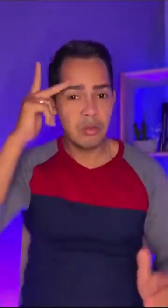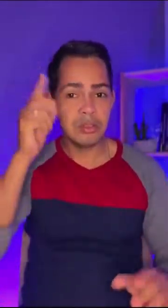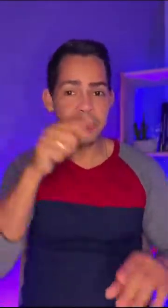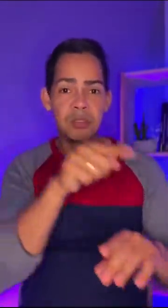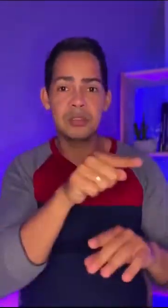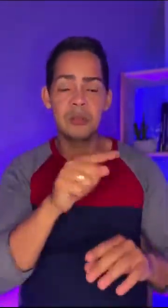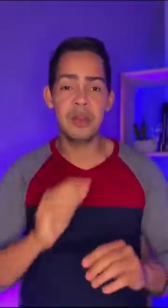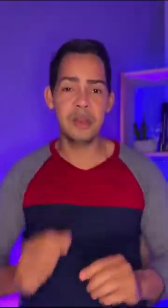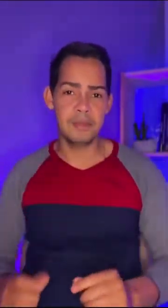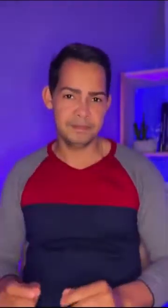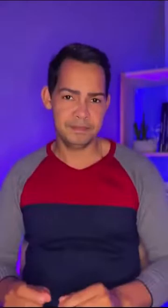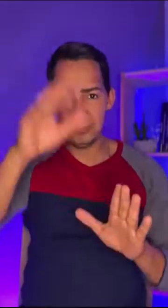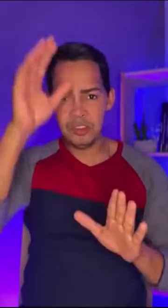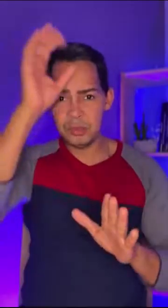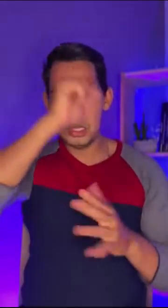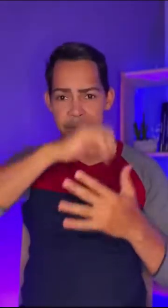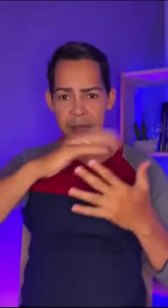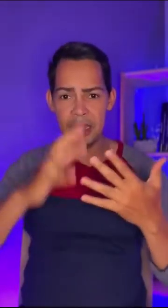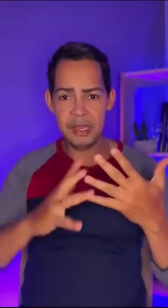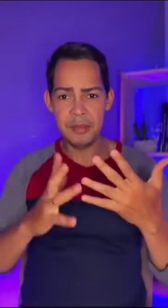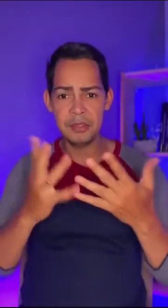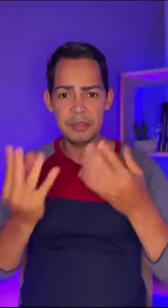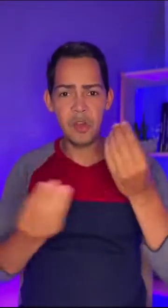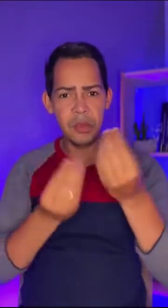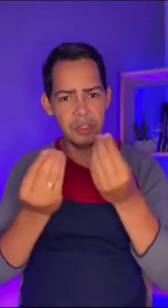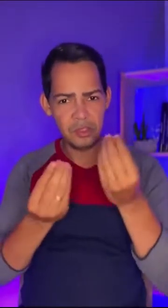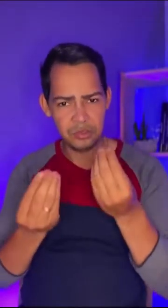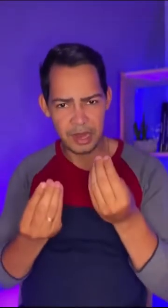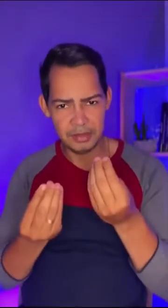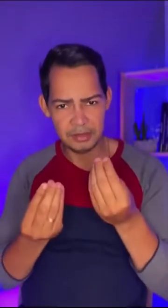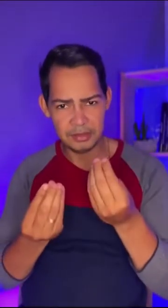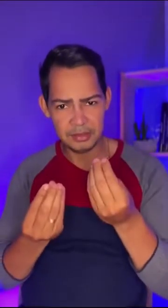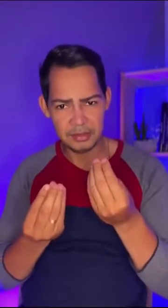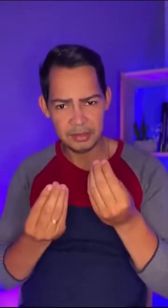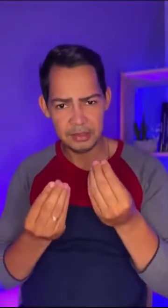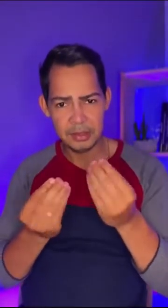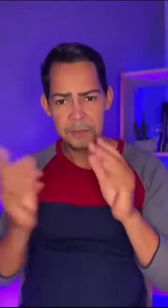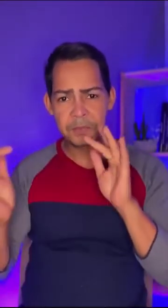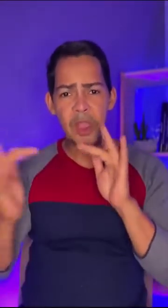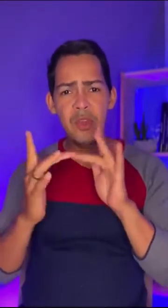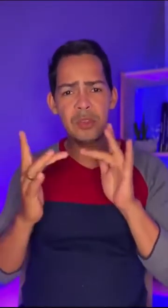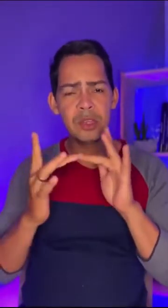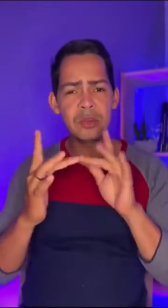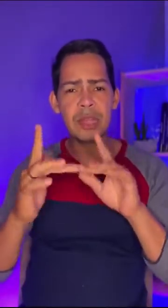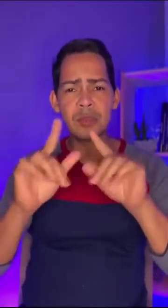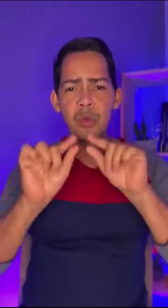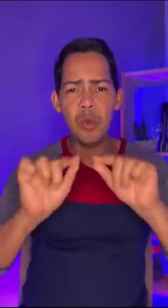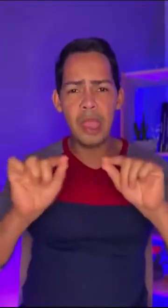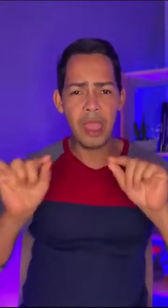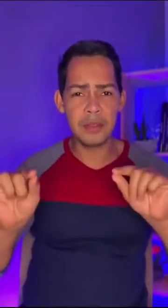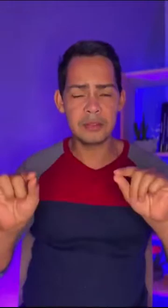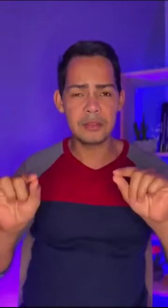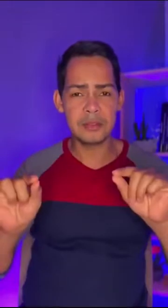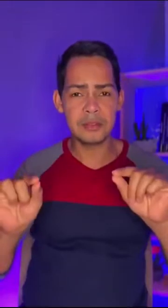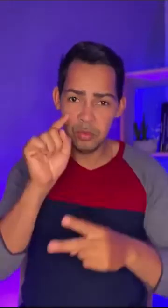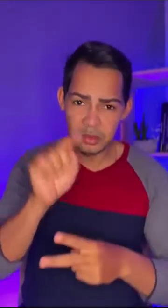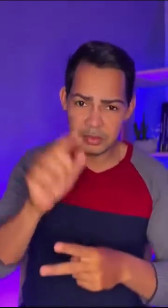com as pessoas que moram lá. Para a gente poder aprender Libras, como que a gente faz? Eu vou ter contato com quem?